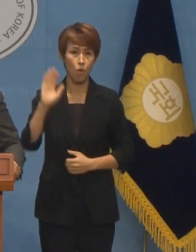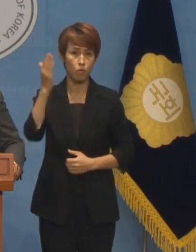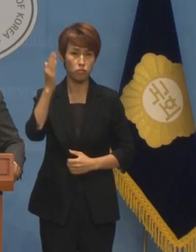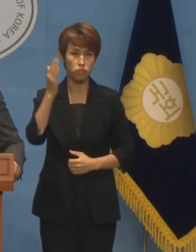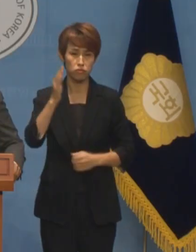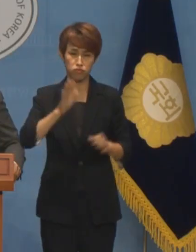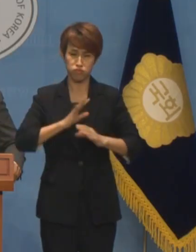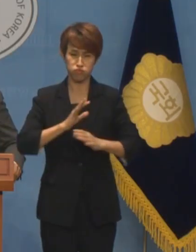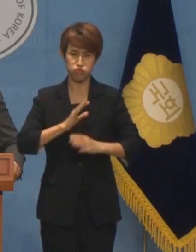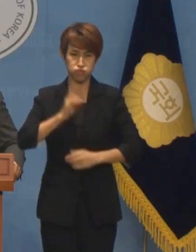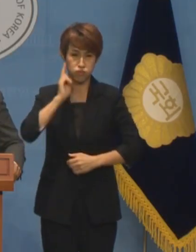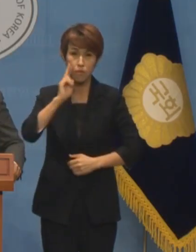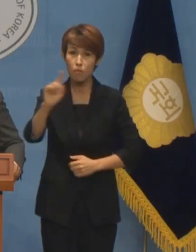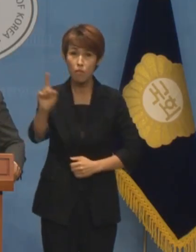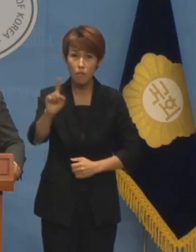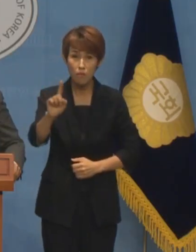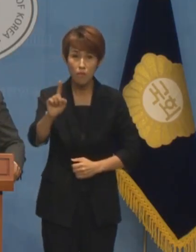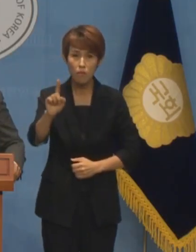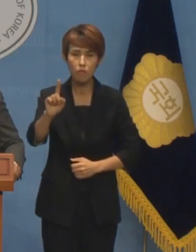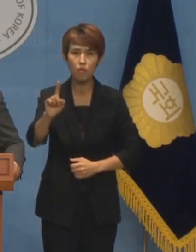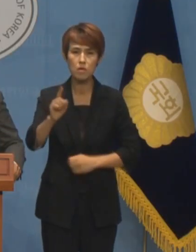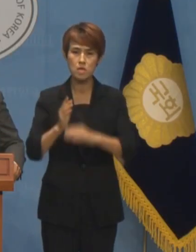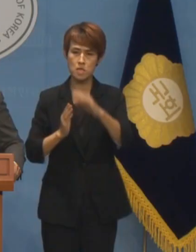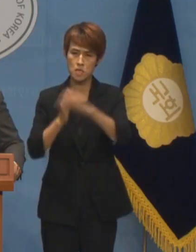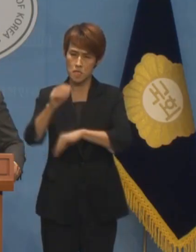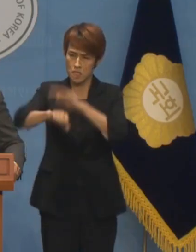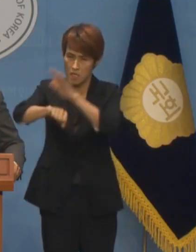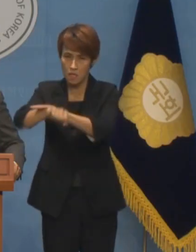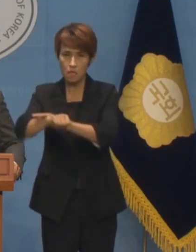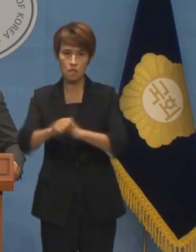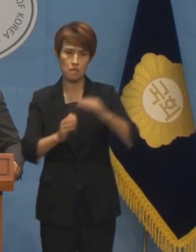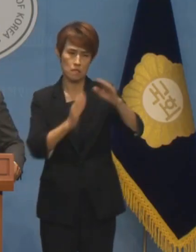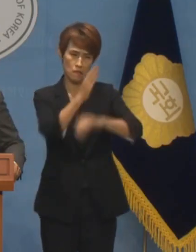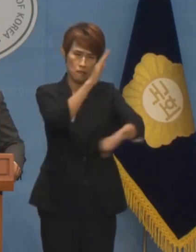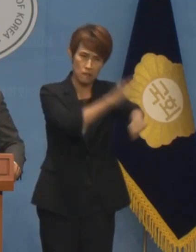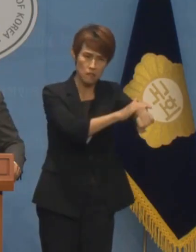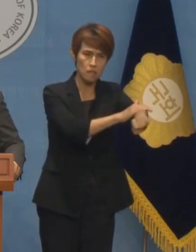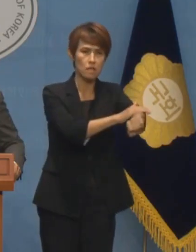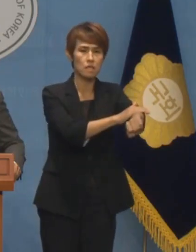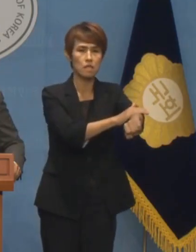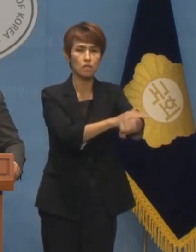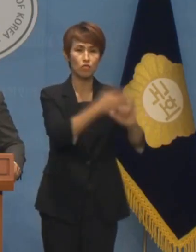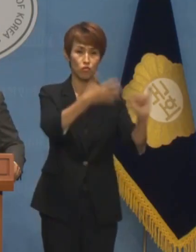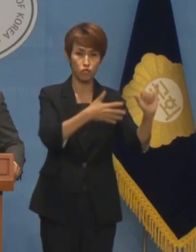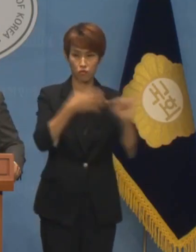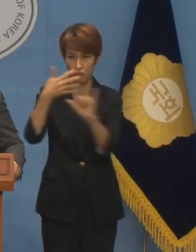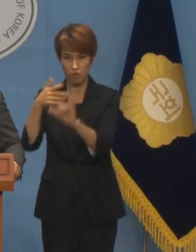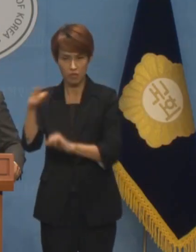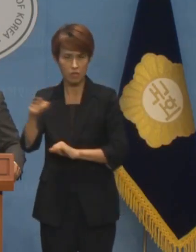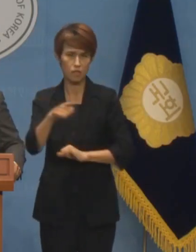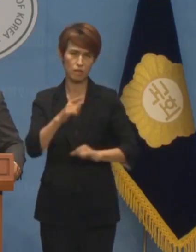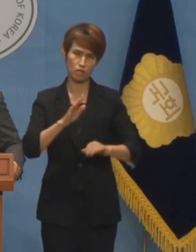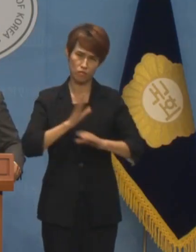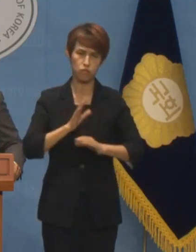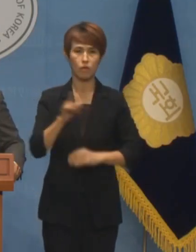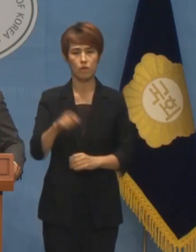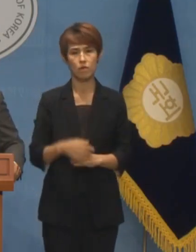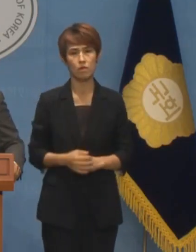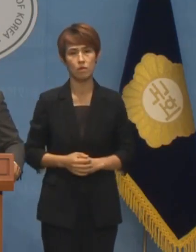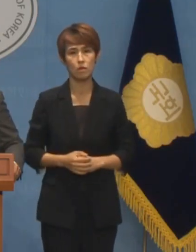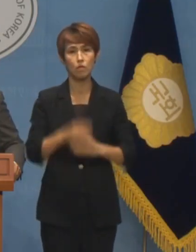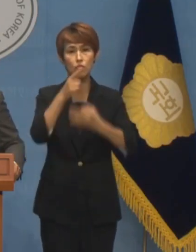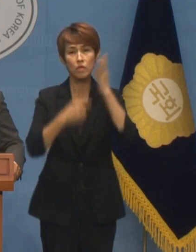마마보다 더 무서운 것이 극우 극좌 양극단 유튜브입니다. 윤